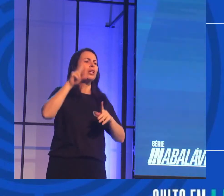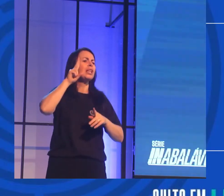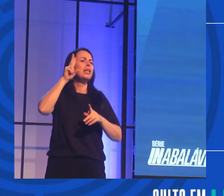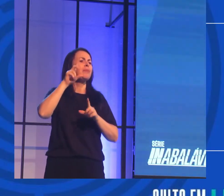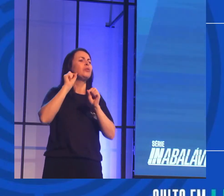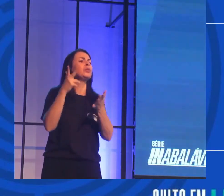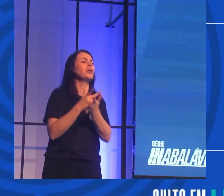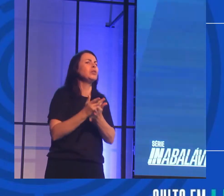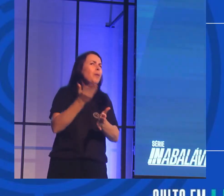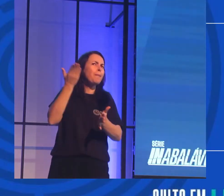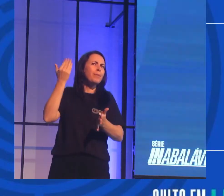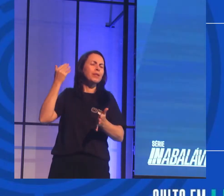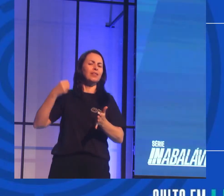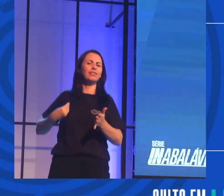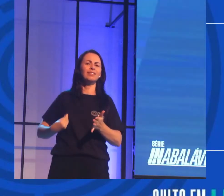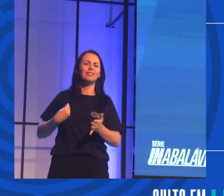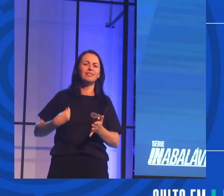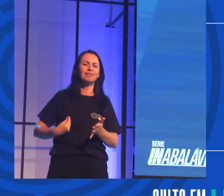início?